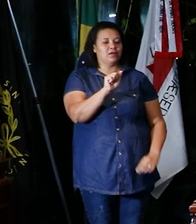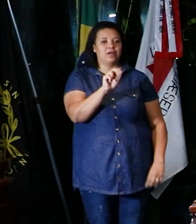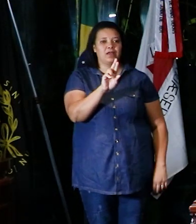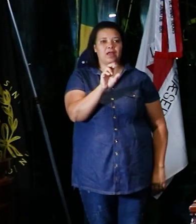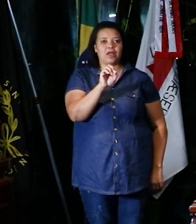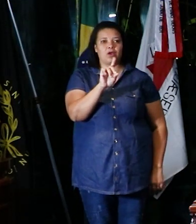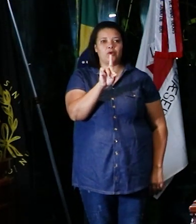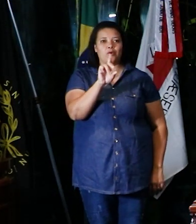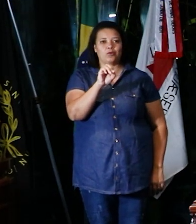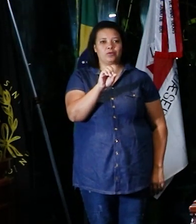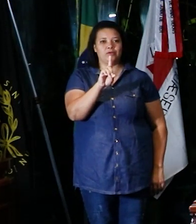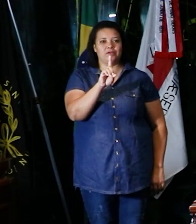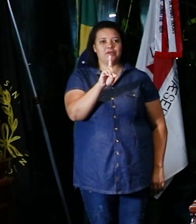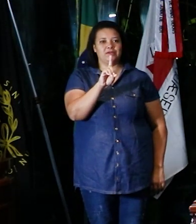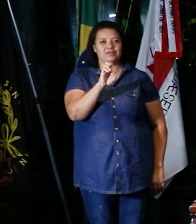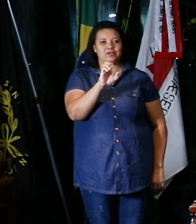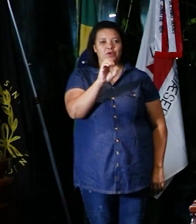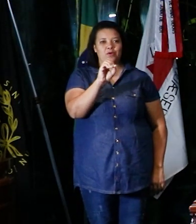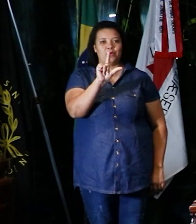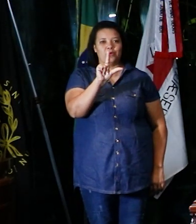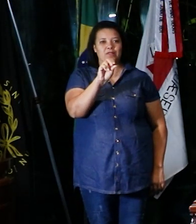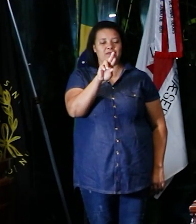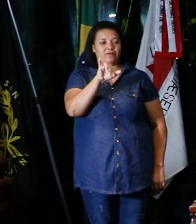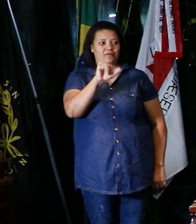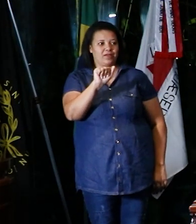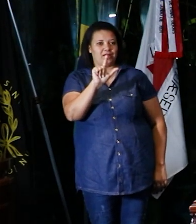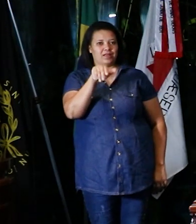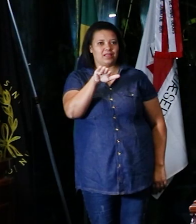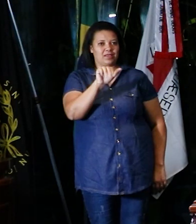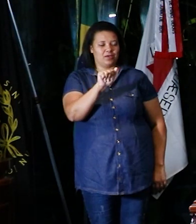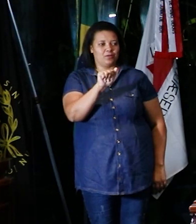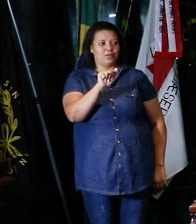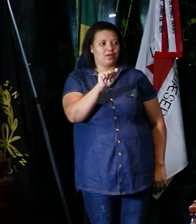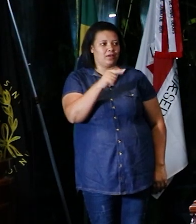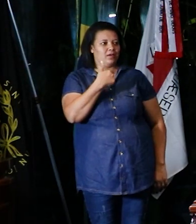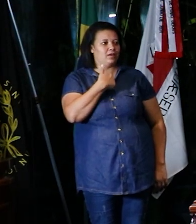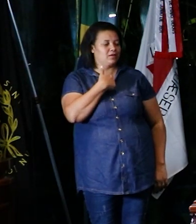Oliveira Lima. Haroldo, não Sim. foi só a sua vida.